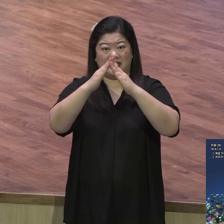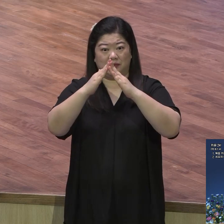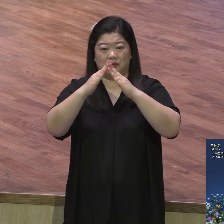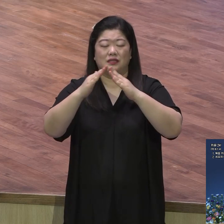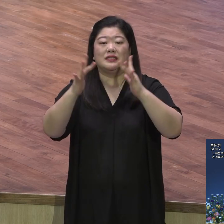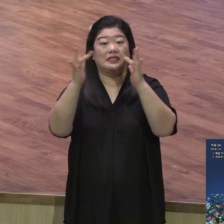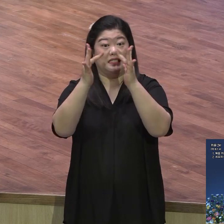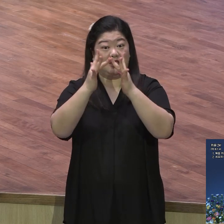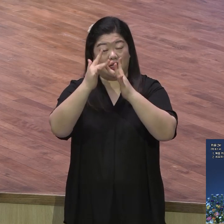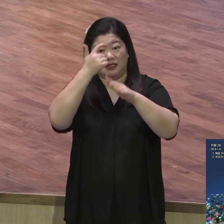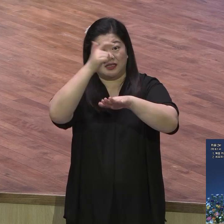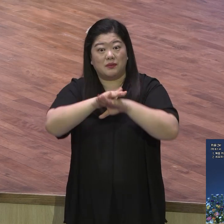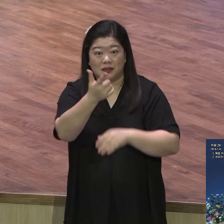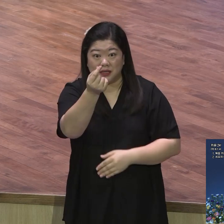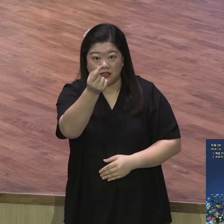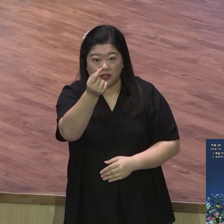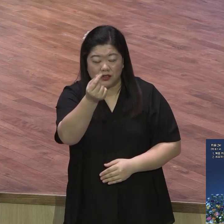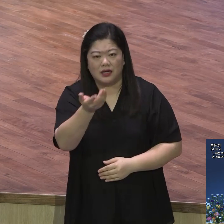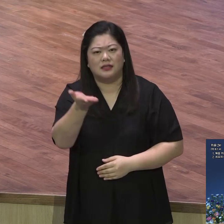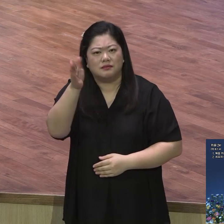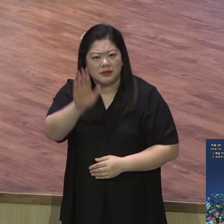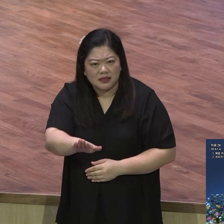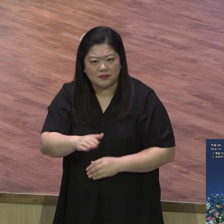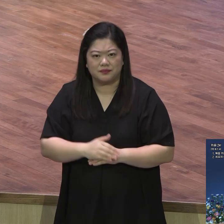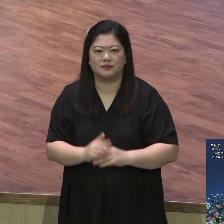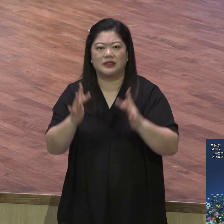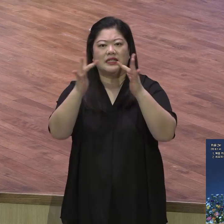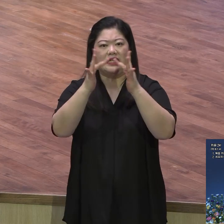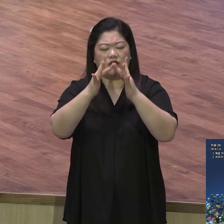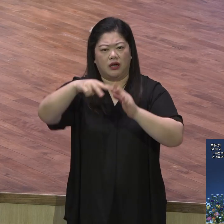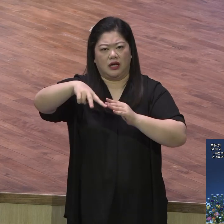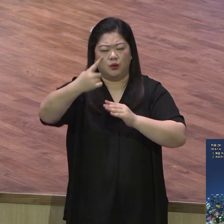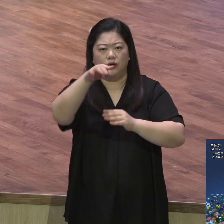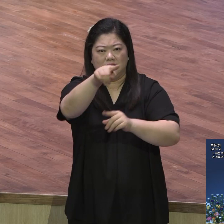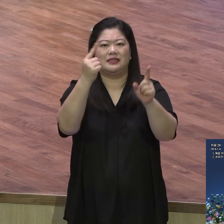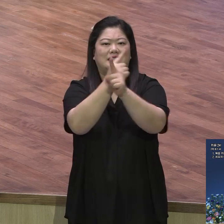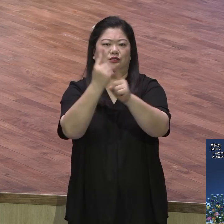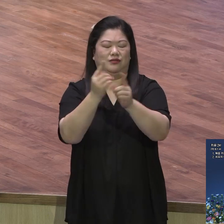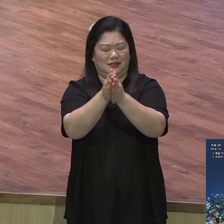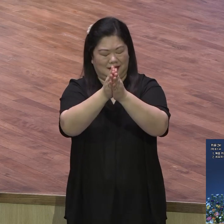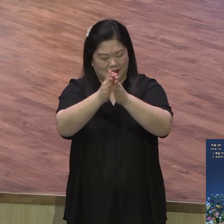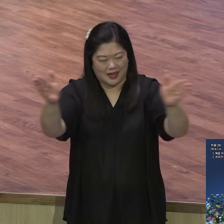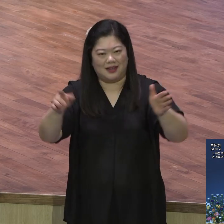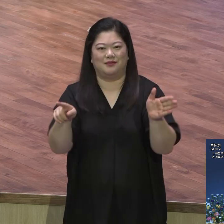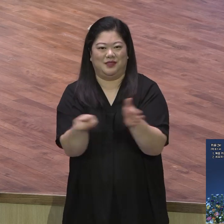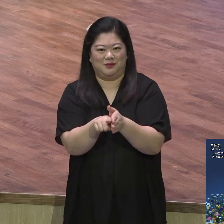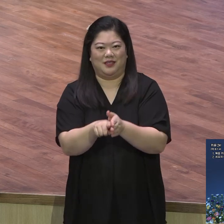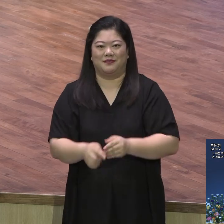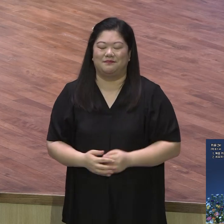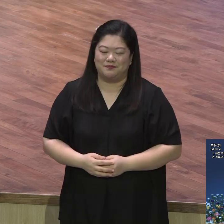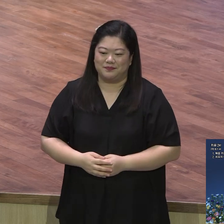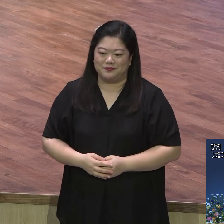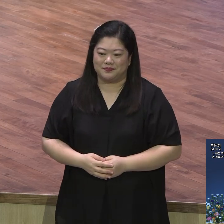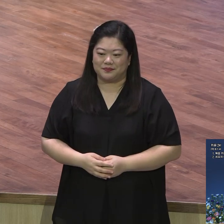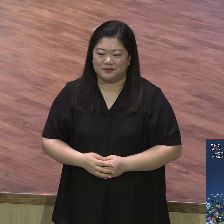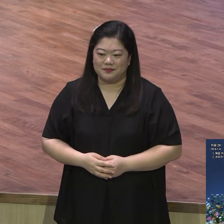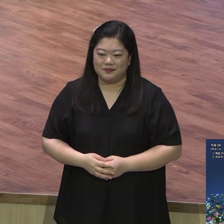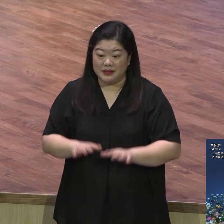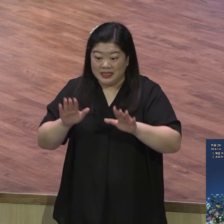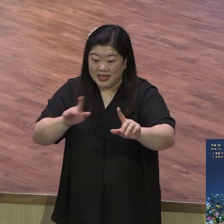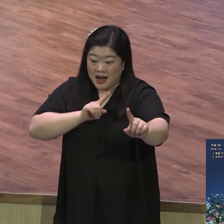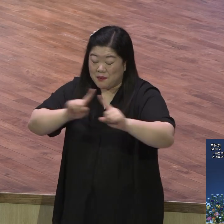할 수 없이 제한돼서 예배를 드리지만 여러분 그 자리도 치유의 자리가 됩니다. 은약을 잡고 여러분이 말씀의 은혜